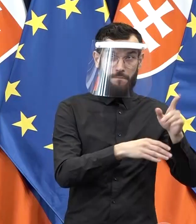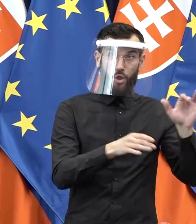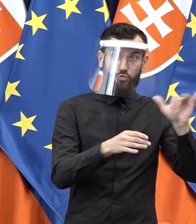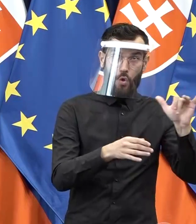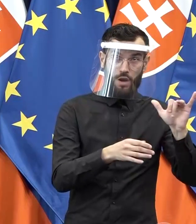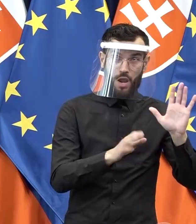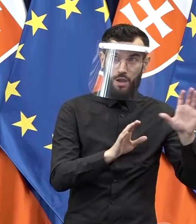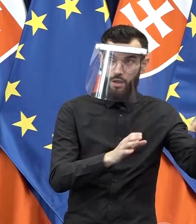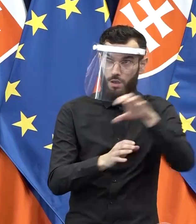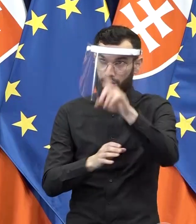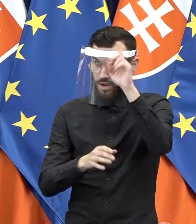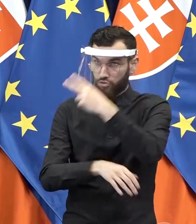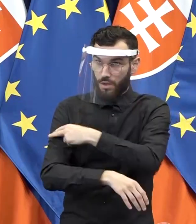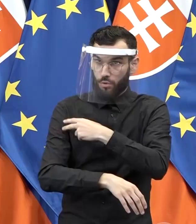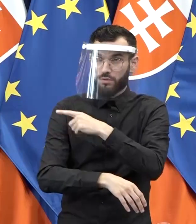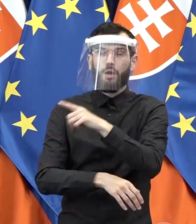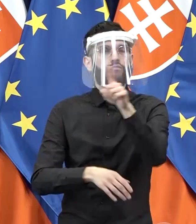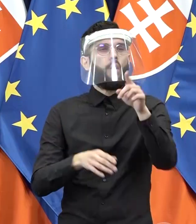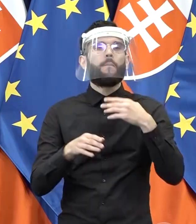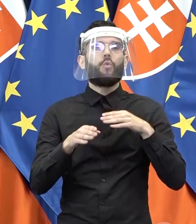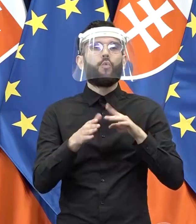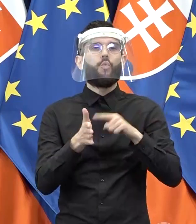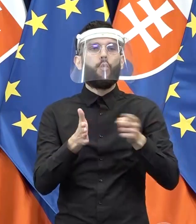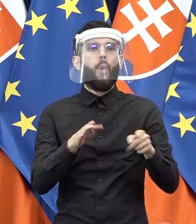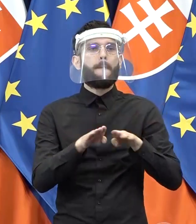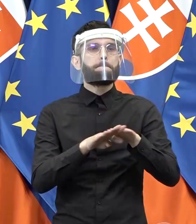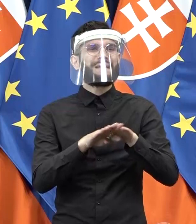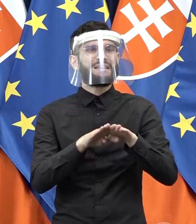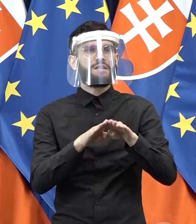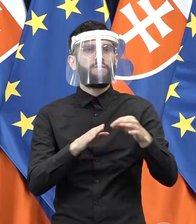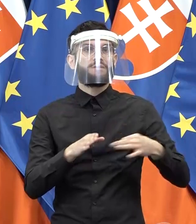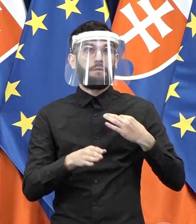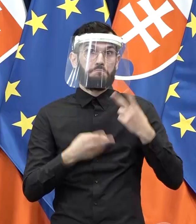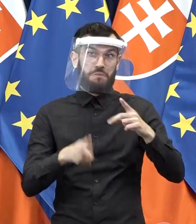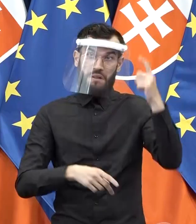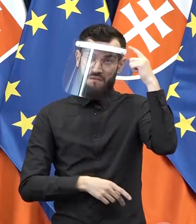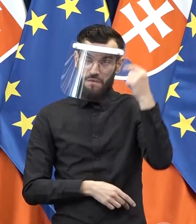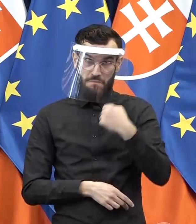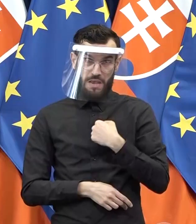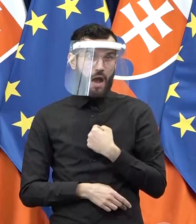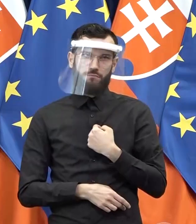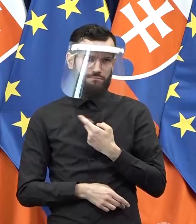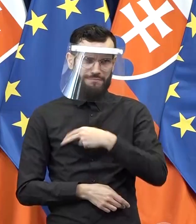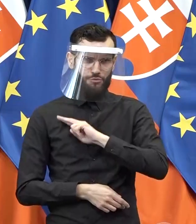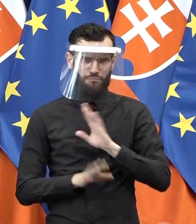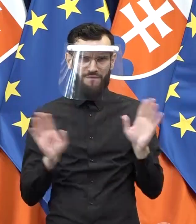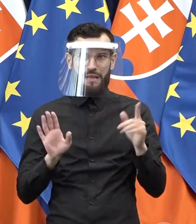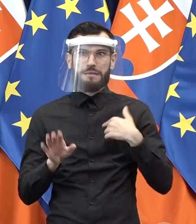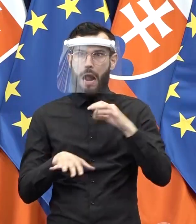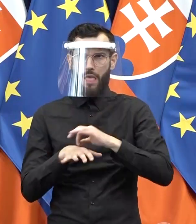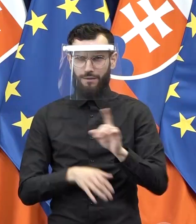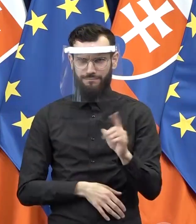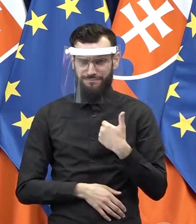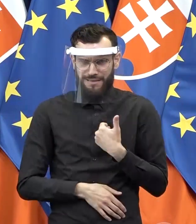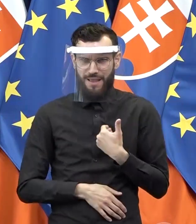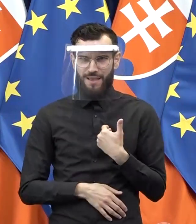Je to úloha, ktorá bola zadaná ministerstvu zdravotníctva. Ak by som to vedel ja, bolo by to nezodpovedné. Ja som nie lekár,